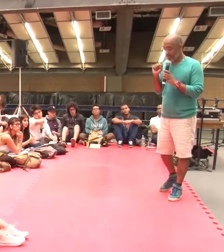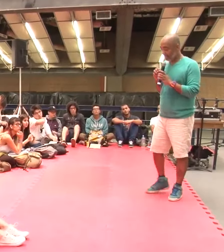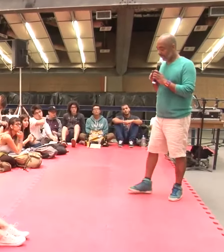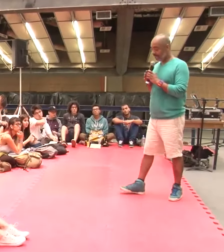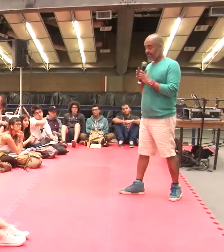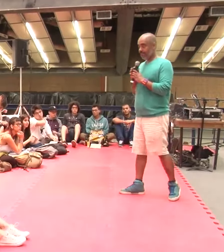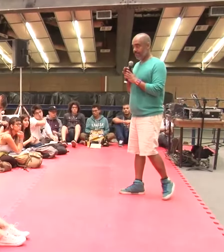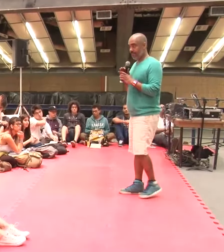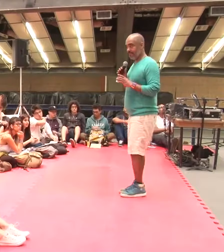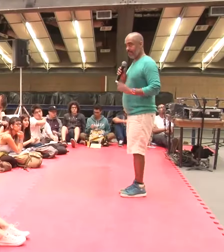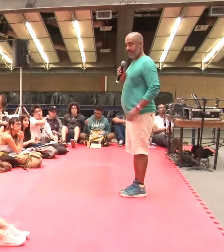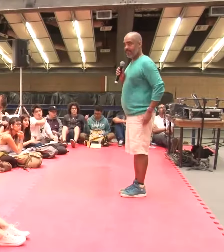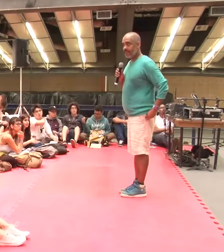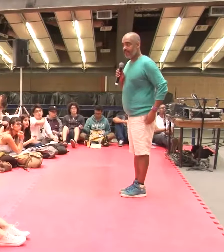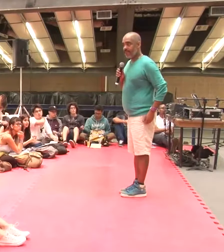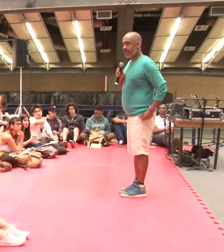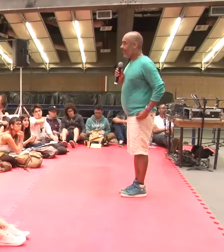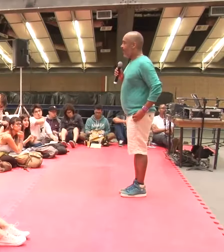pela